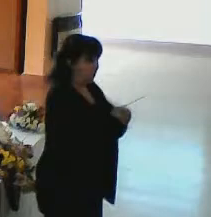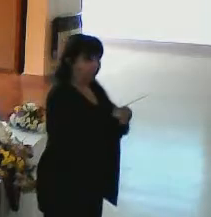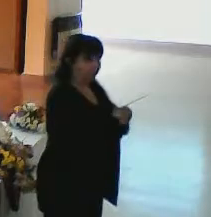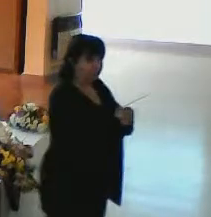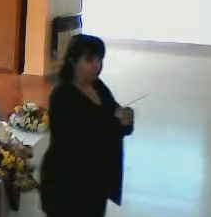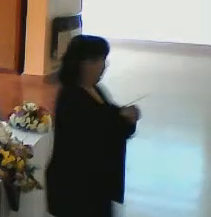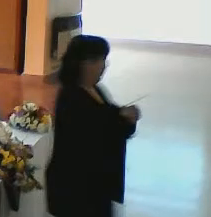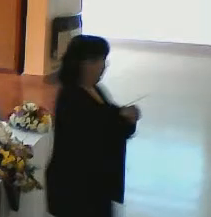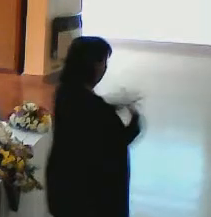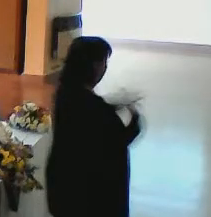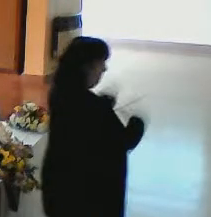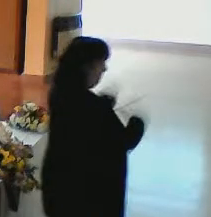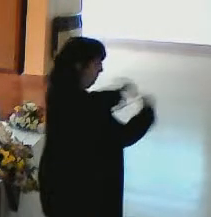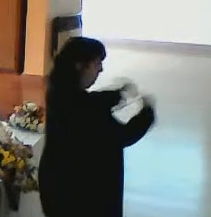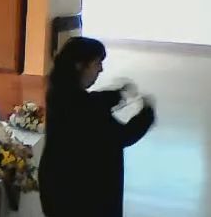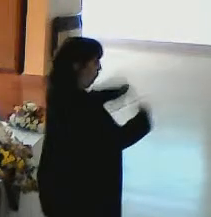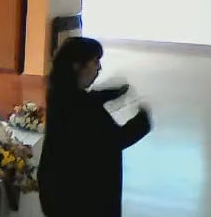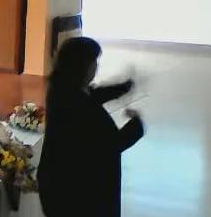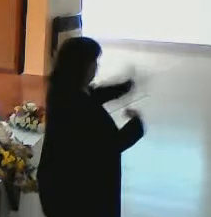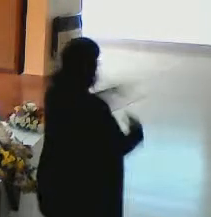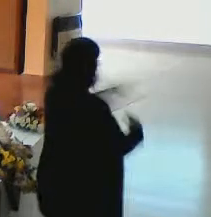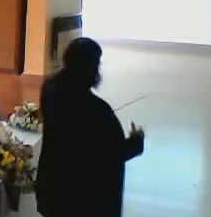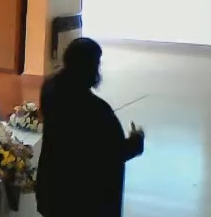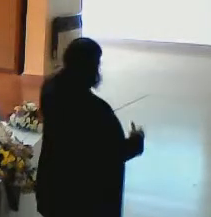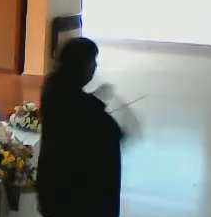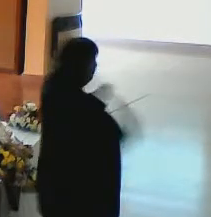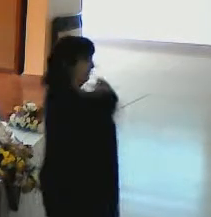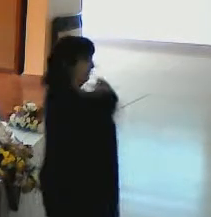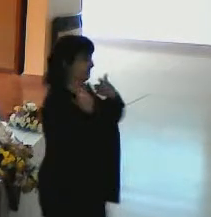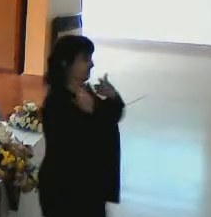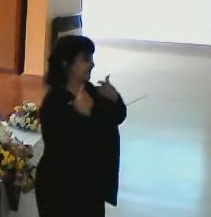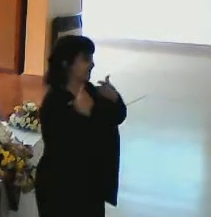que es un niño sano que sea feliz.